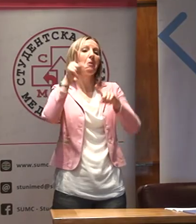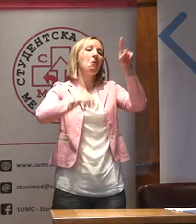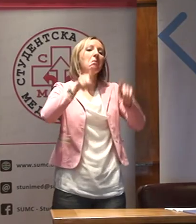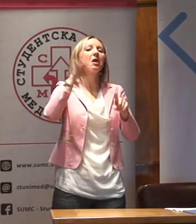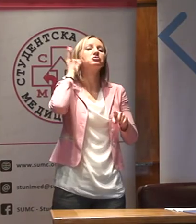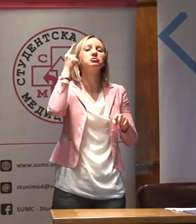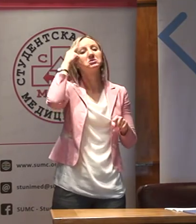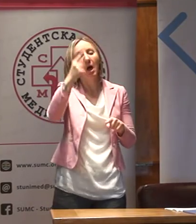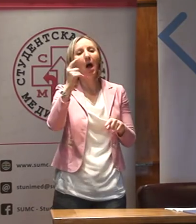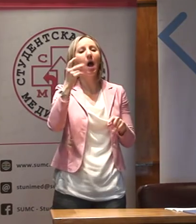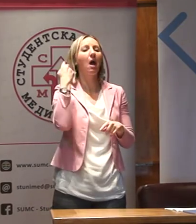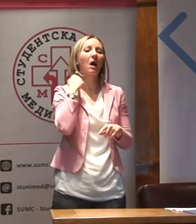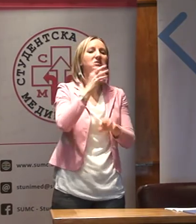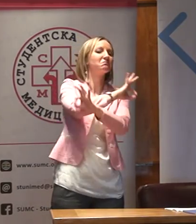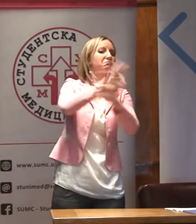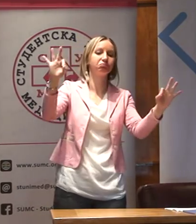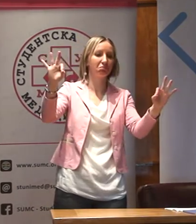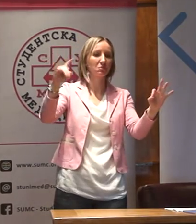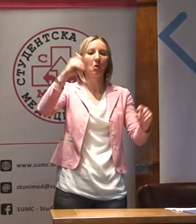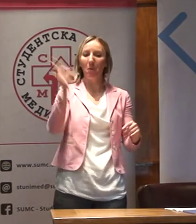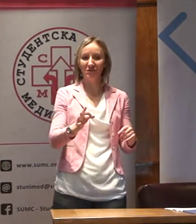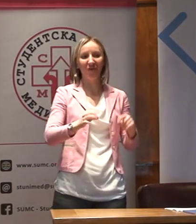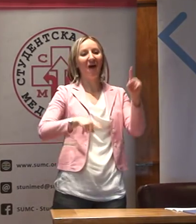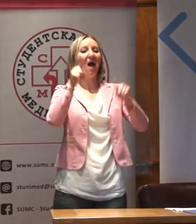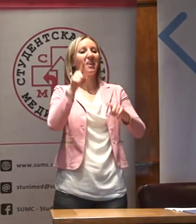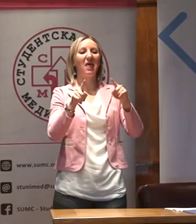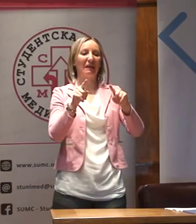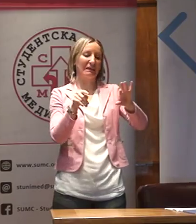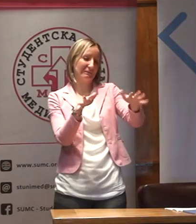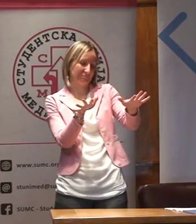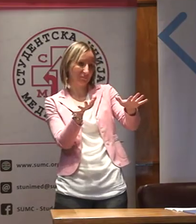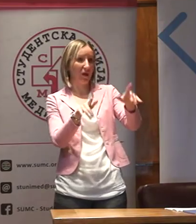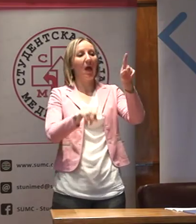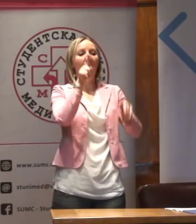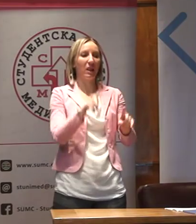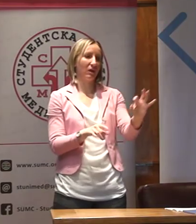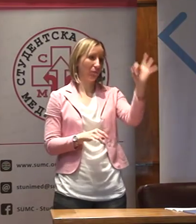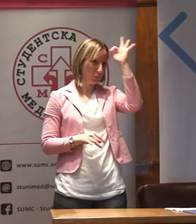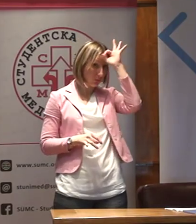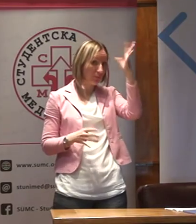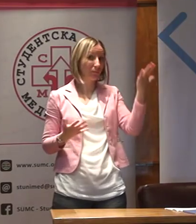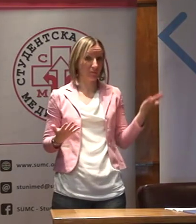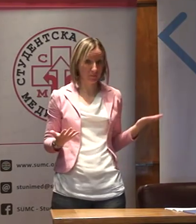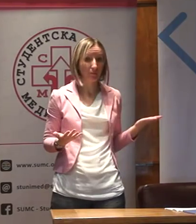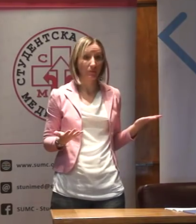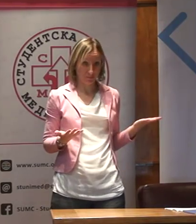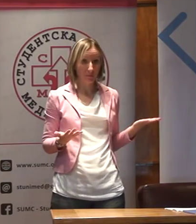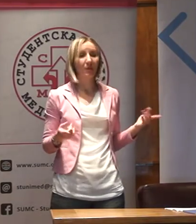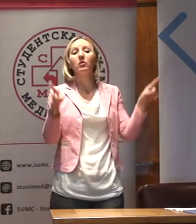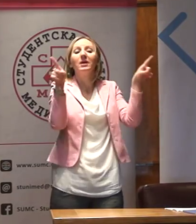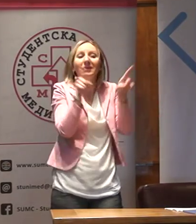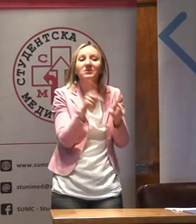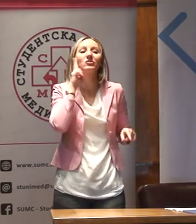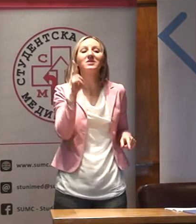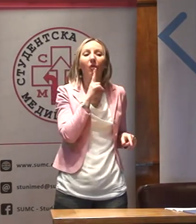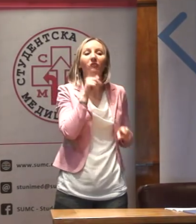jezik. Tako da neke čujuće osobe znaju engleski jezik vrlo dobro, neki onako, neki ne znaju